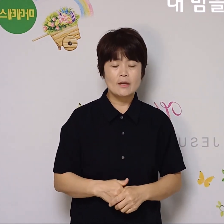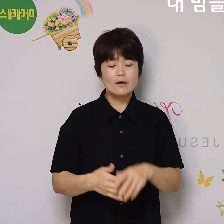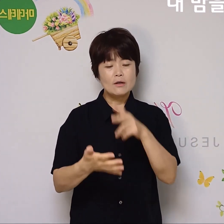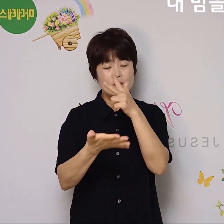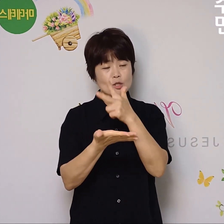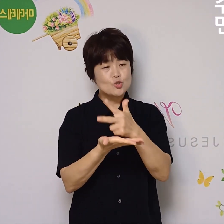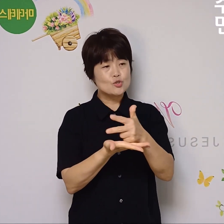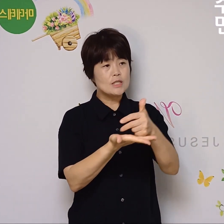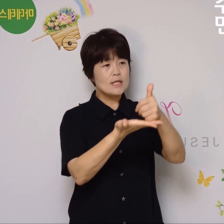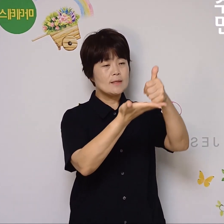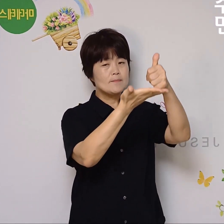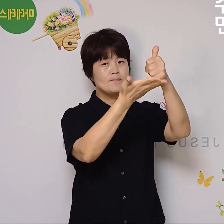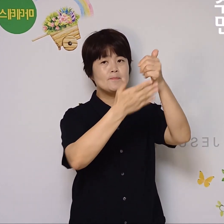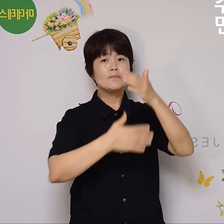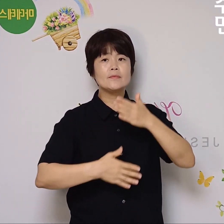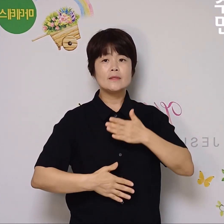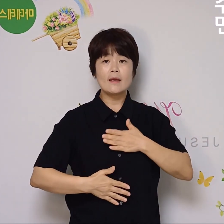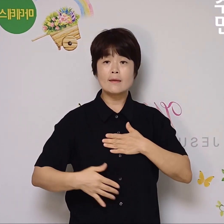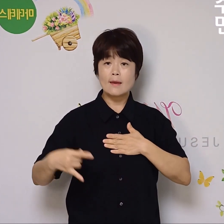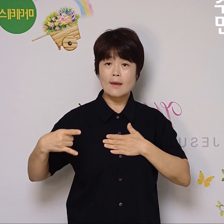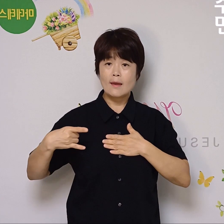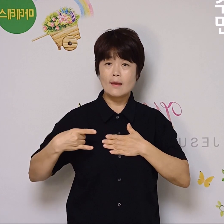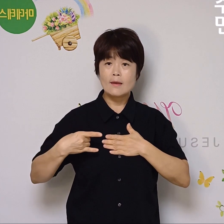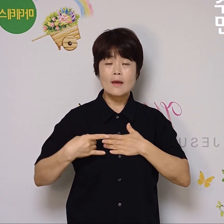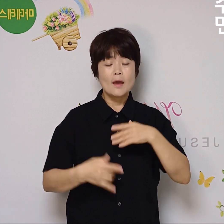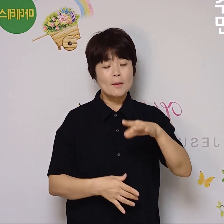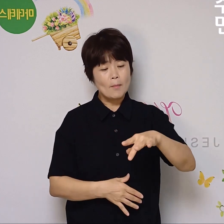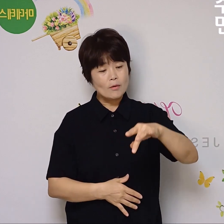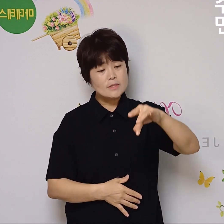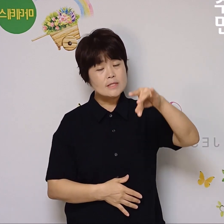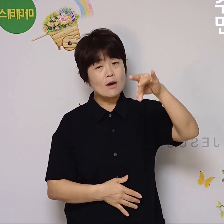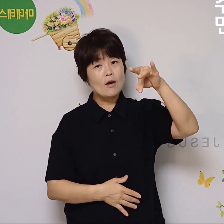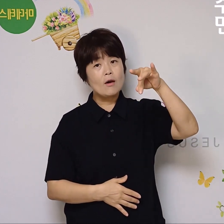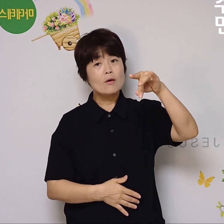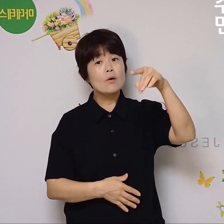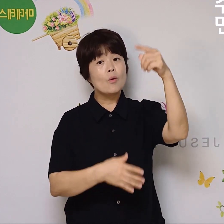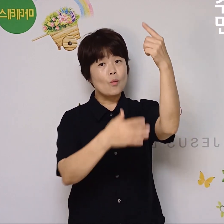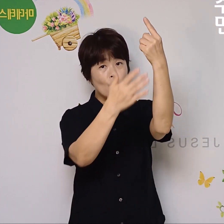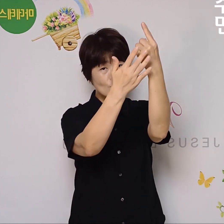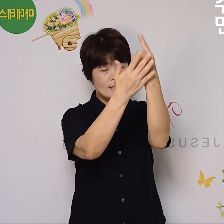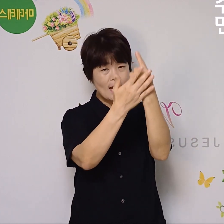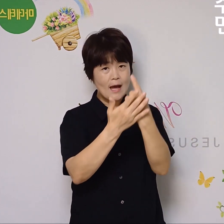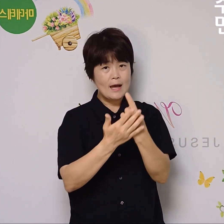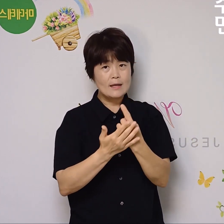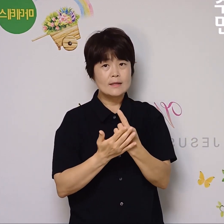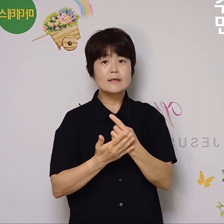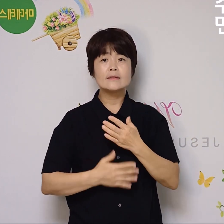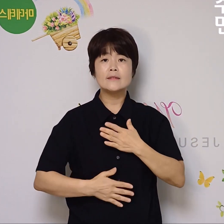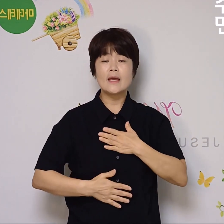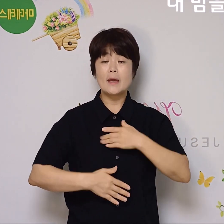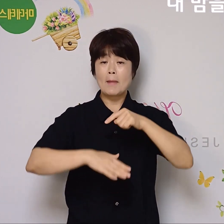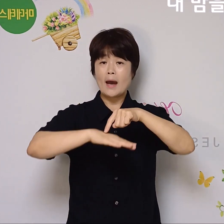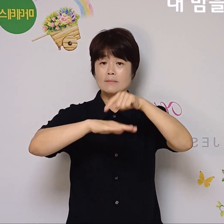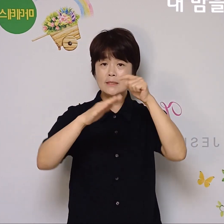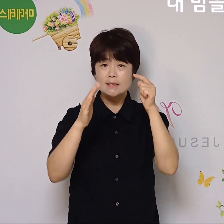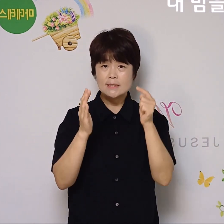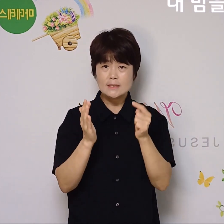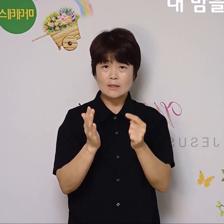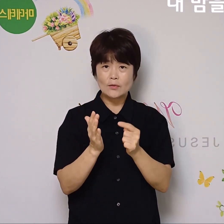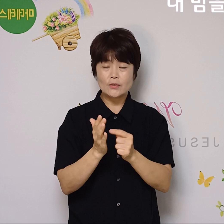볼게요. 주님 내게 먼저 오사 내 마음을 어떻게